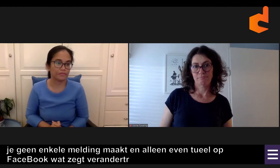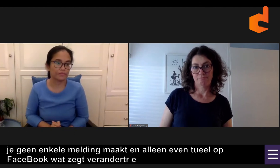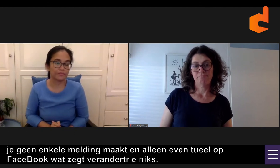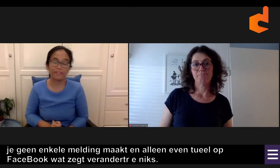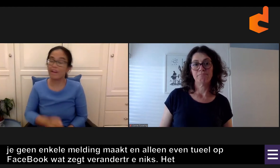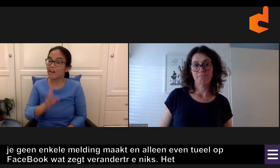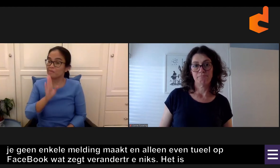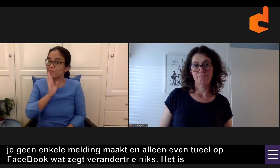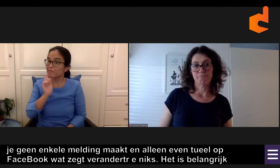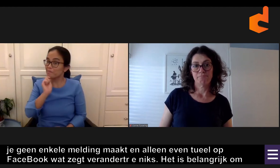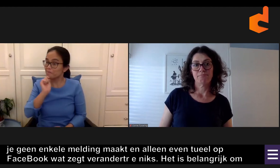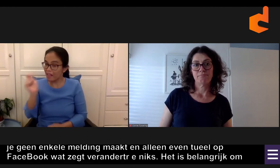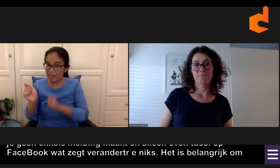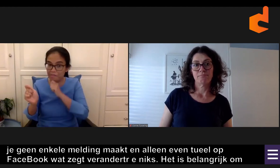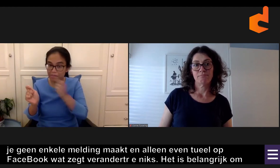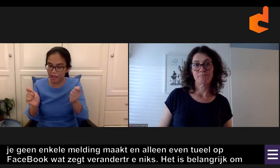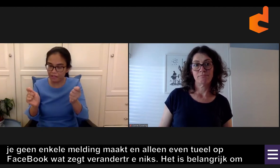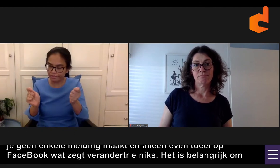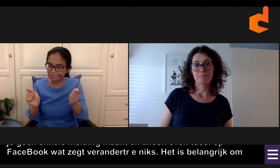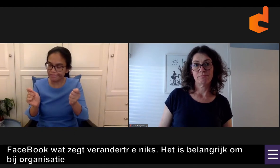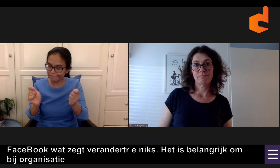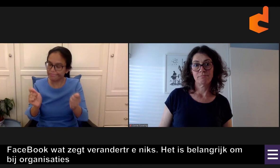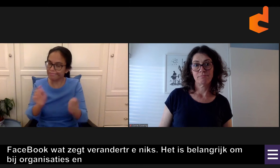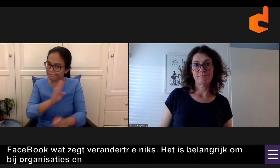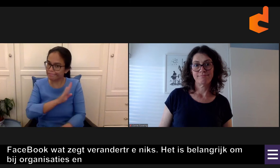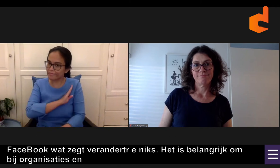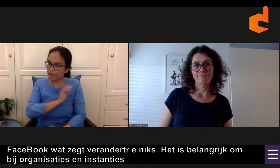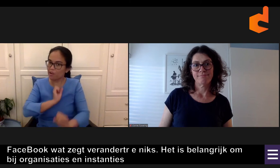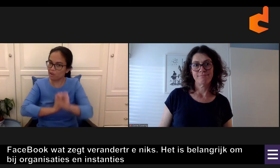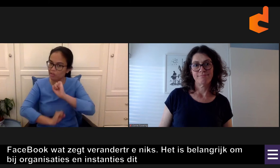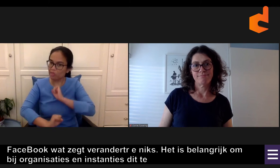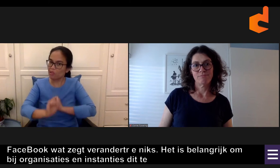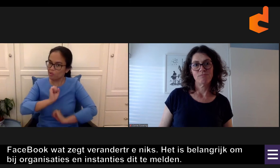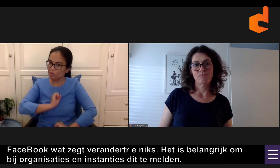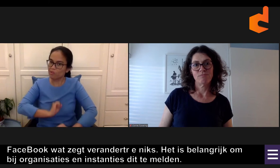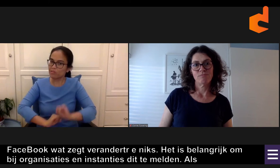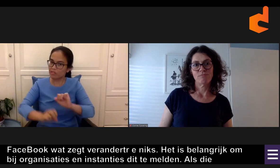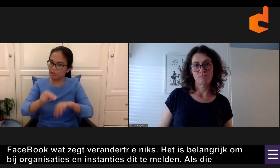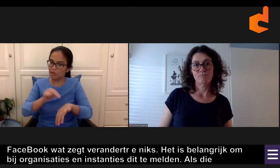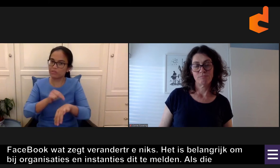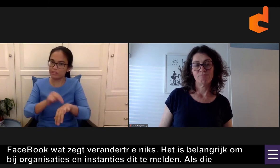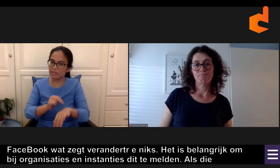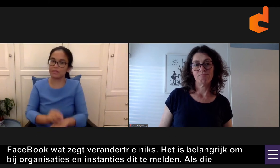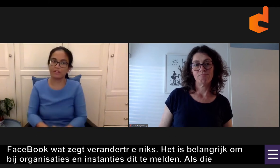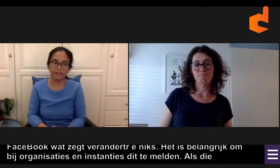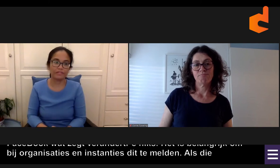of bij bepaalde organisaties zoiets te melden. En als die meldingen worden gedaan, dan is vervolgens ook weer geduld